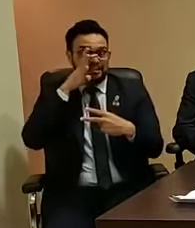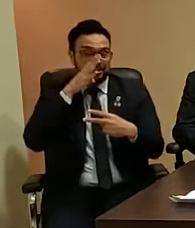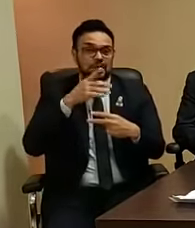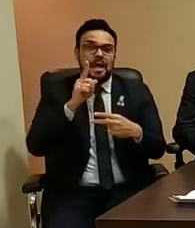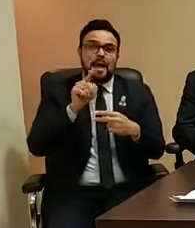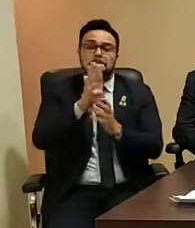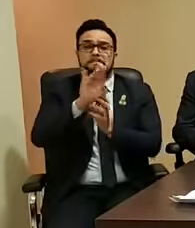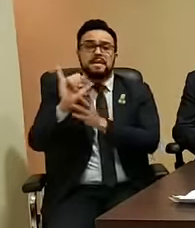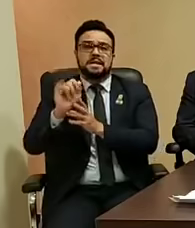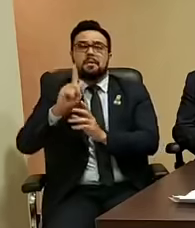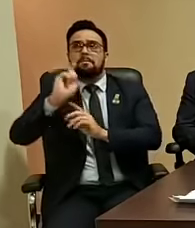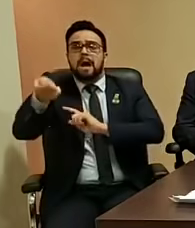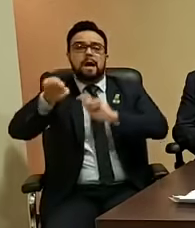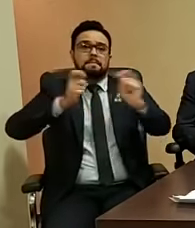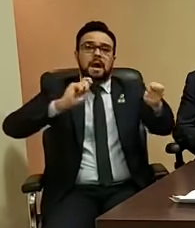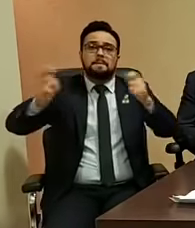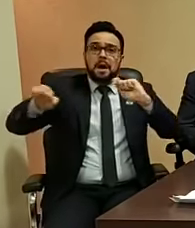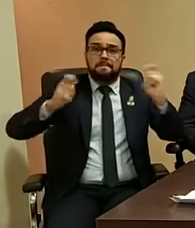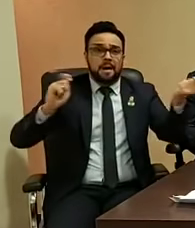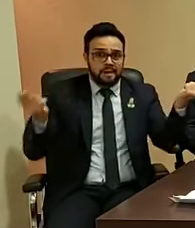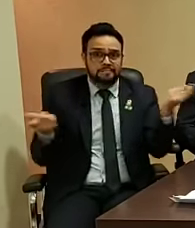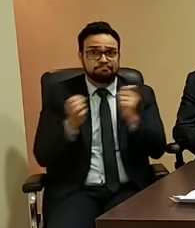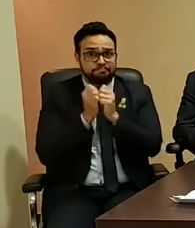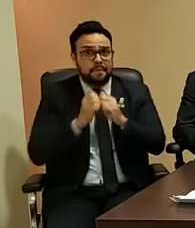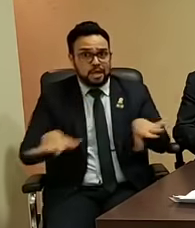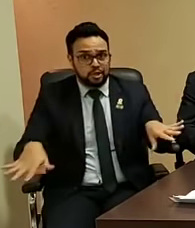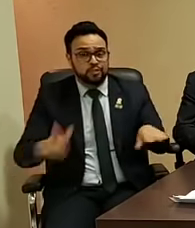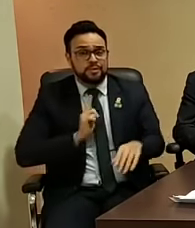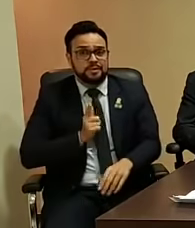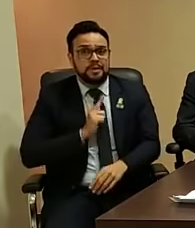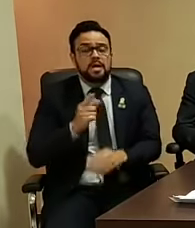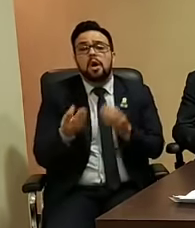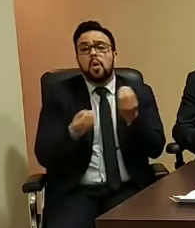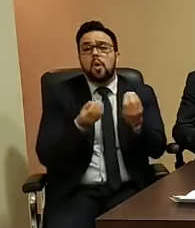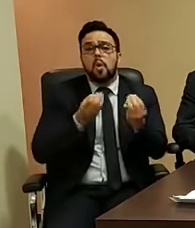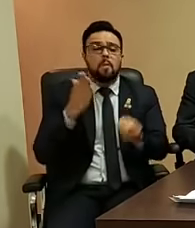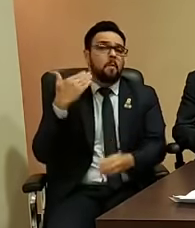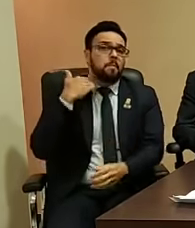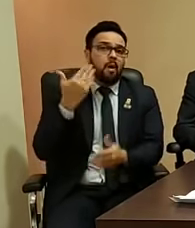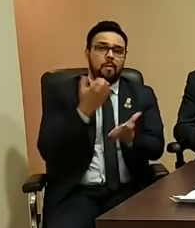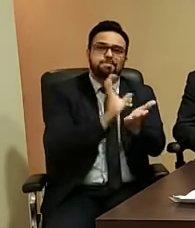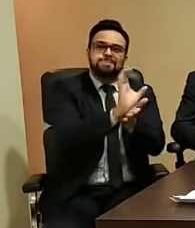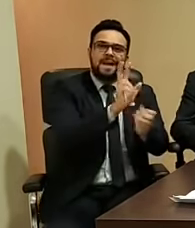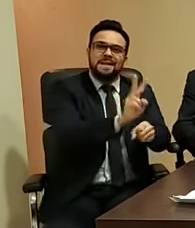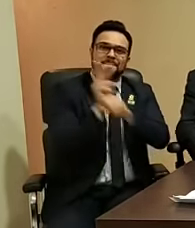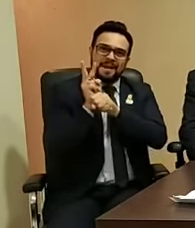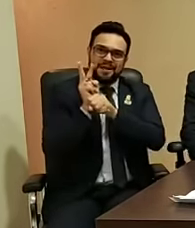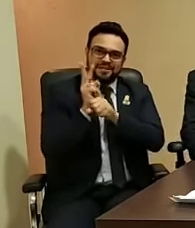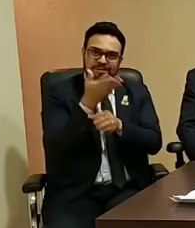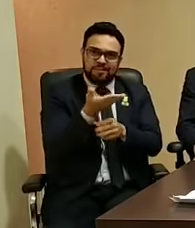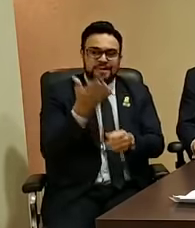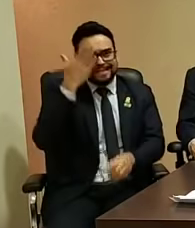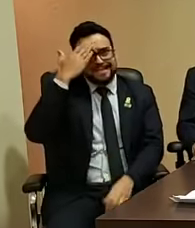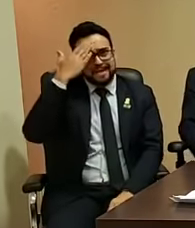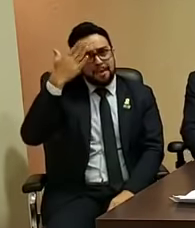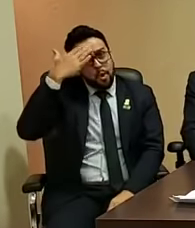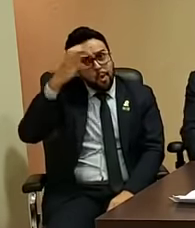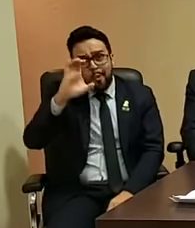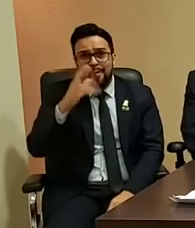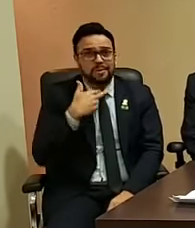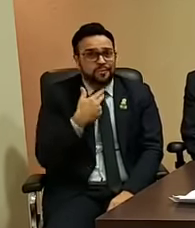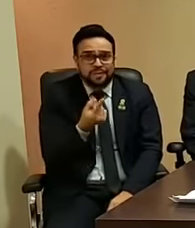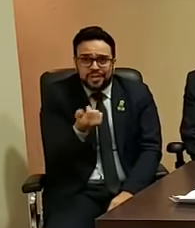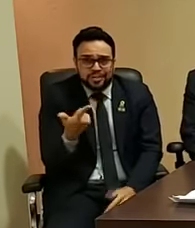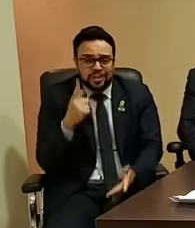bilhão para lá. Agora está o negócio, né? Como é que o banco fornece um empréstimo desse para o... Sabendo que Cuba não tem como